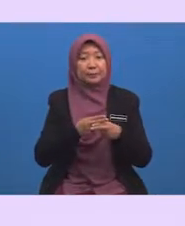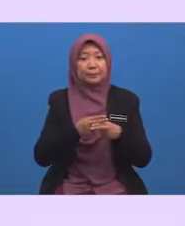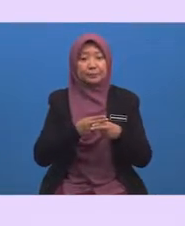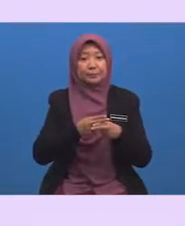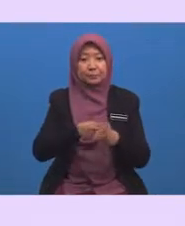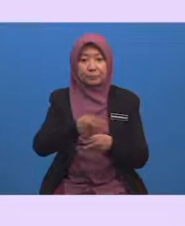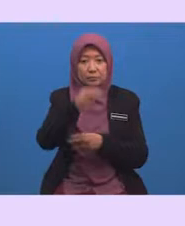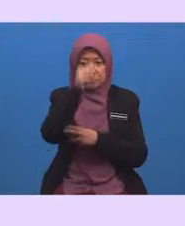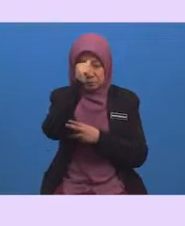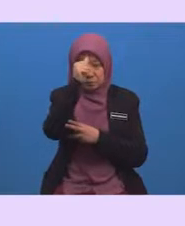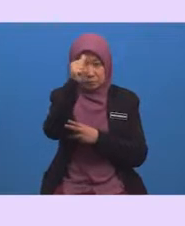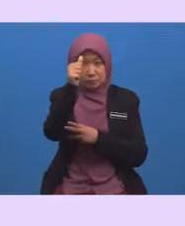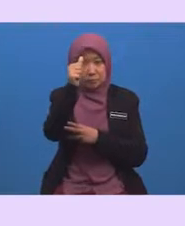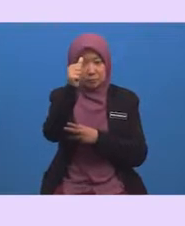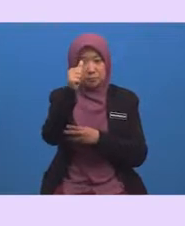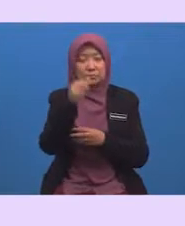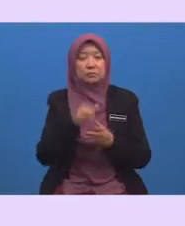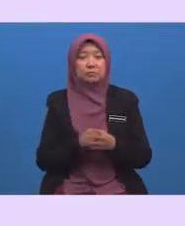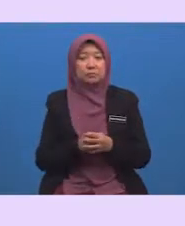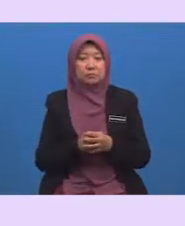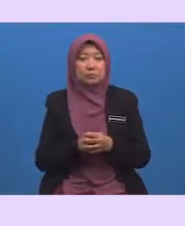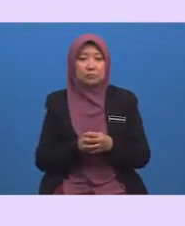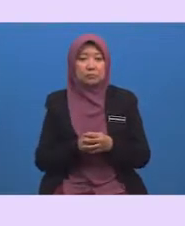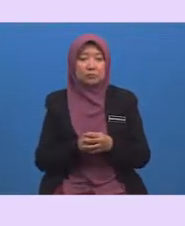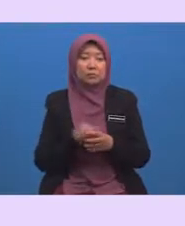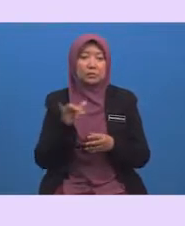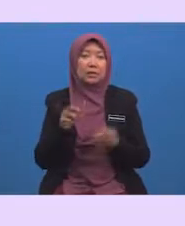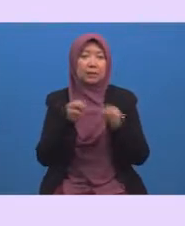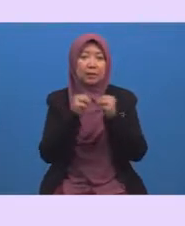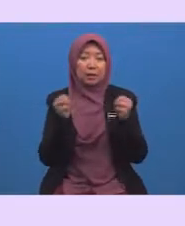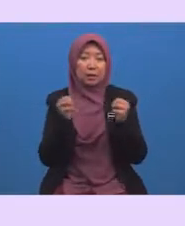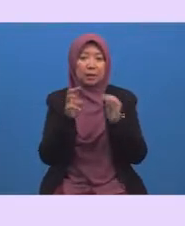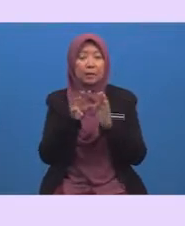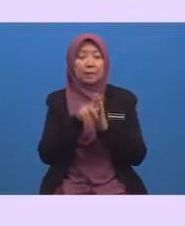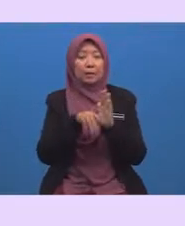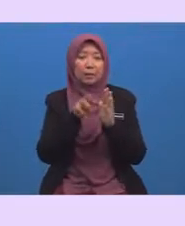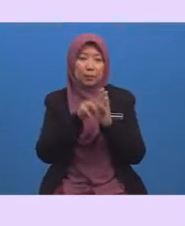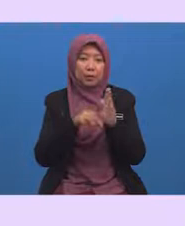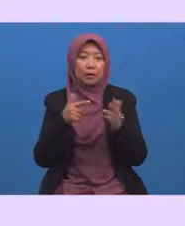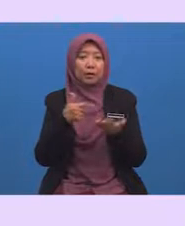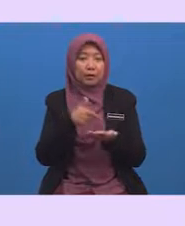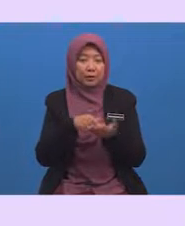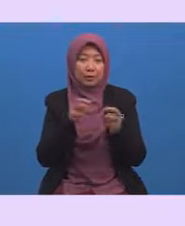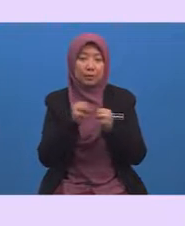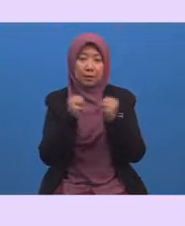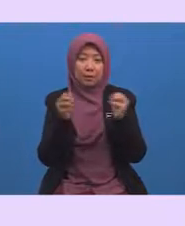Bismillahirrahmanirrahim, yang bermaksud Ya Allah yang Maha Pemurah dan Maha Penyayang.